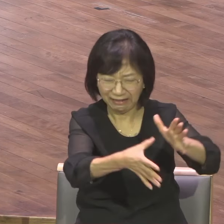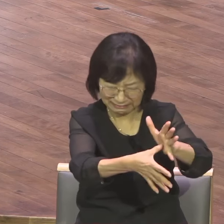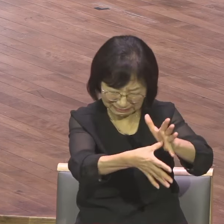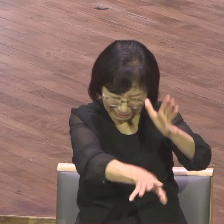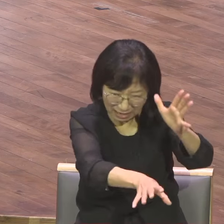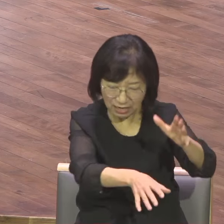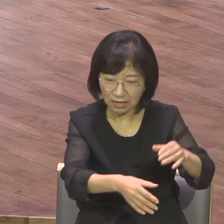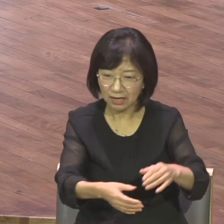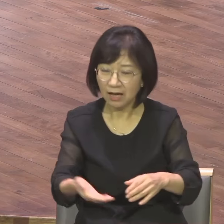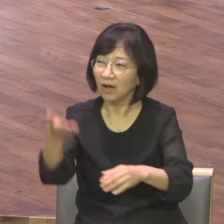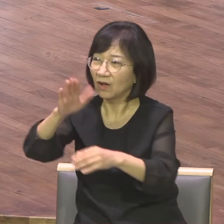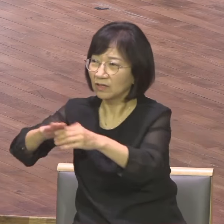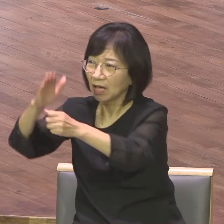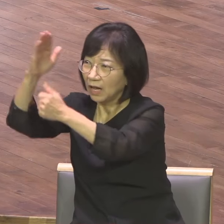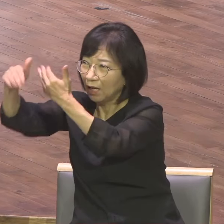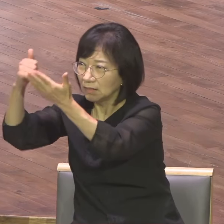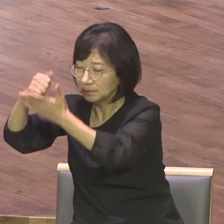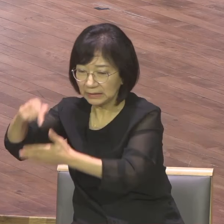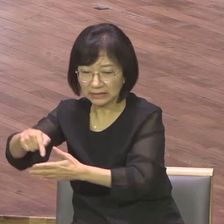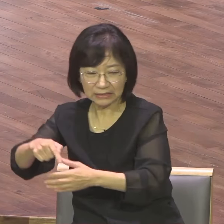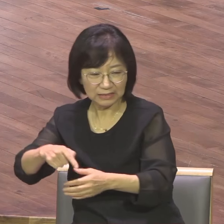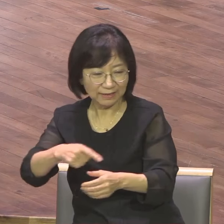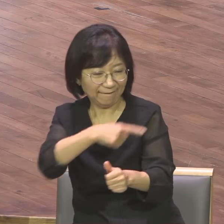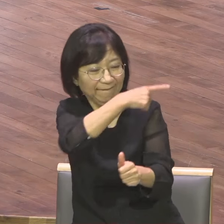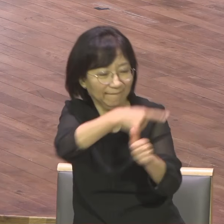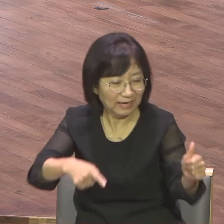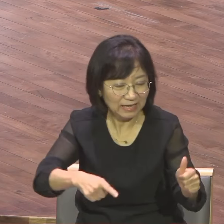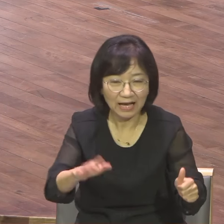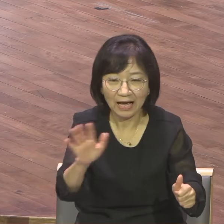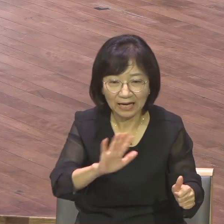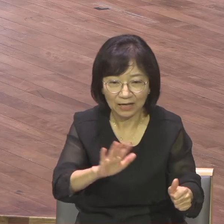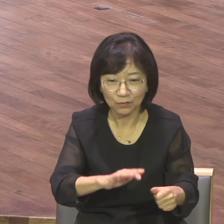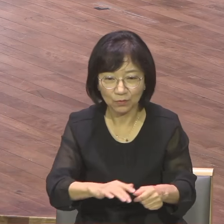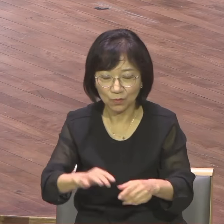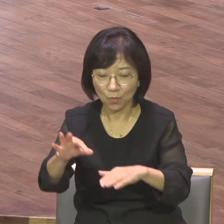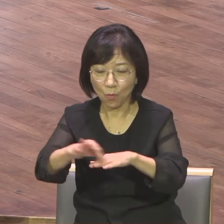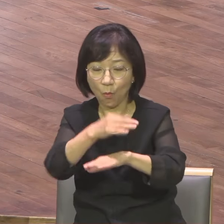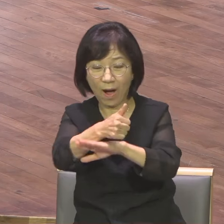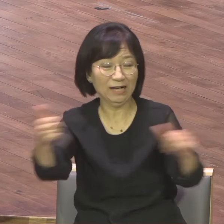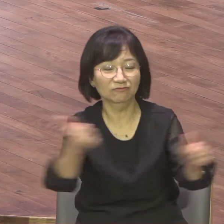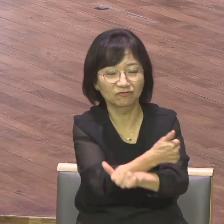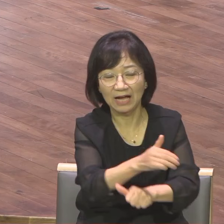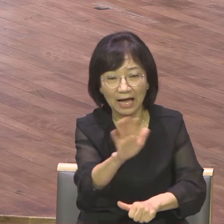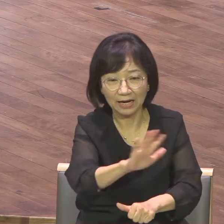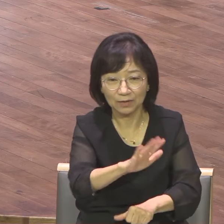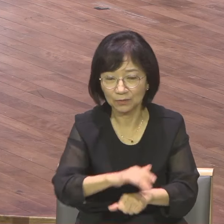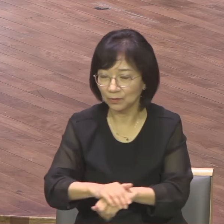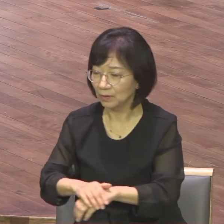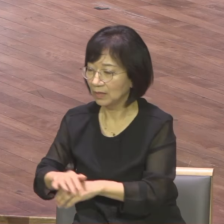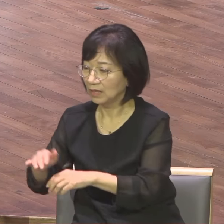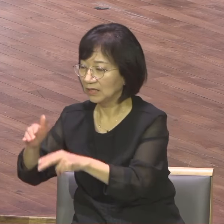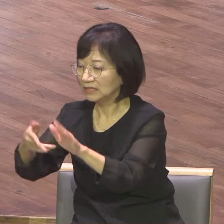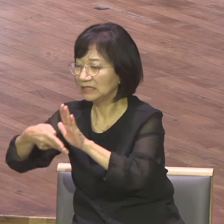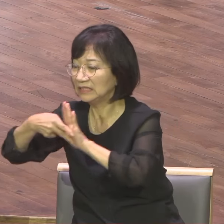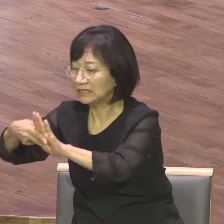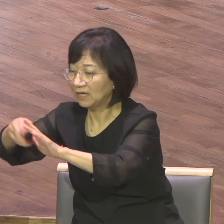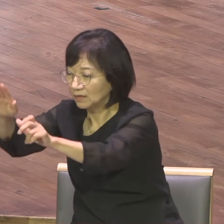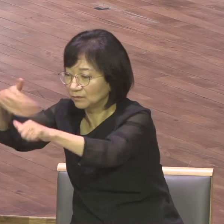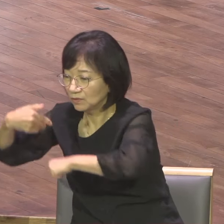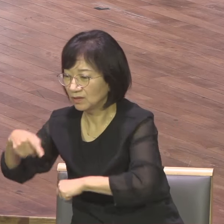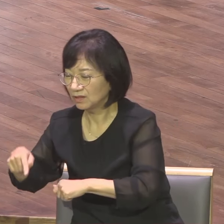권고하시는 이유가 뭐냐? 당장 그냥 죽여버리지. 왕 바꾸면 되잖아요. 믿음 좋은 사람으로. 왜